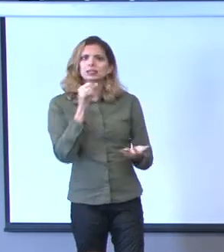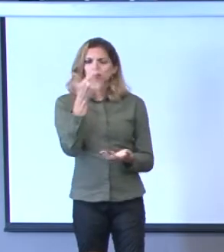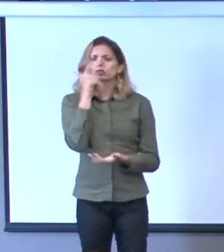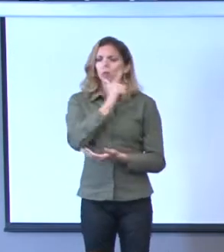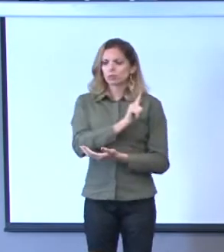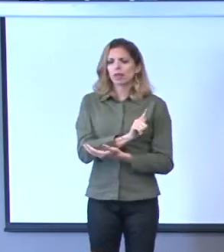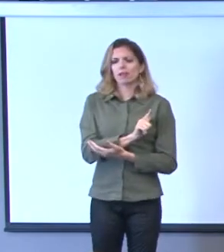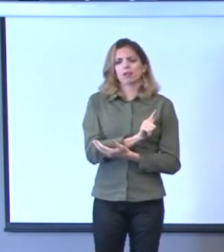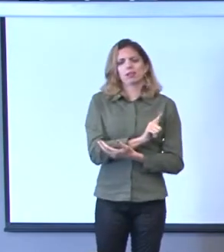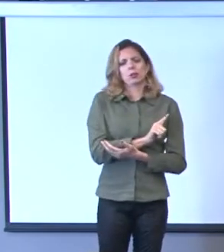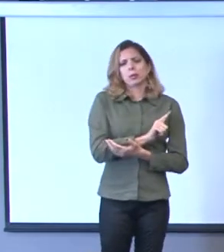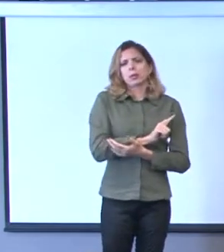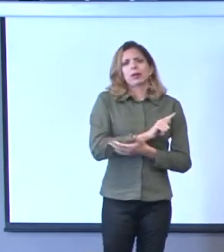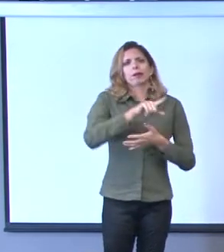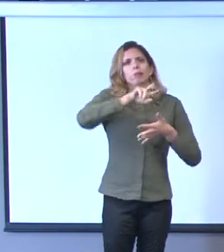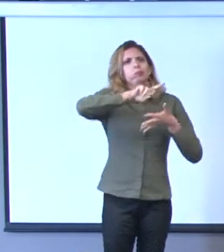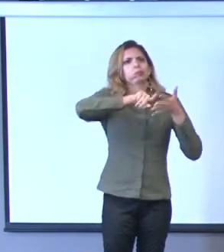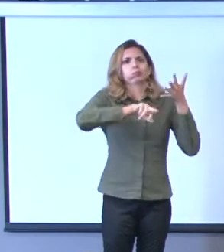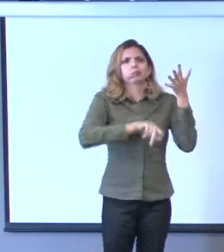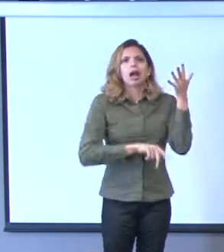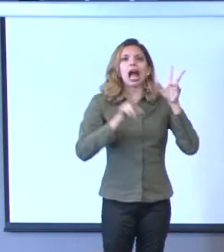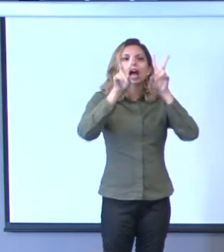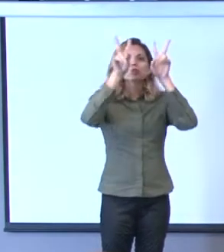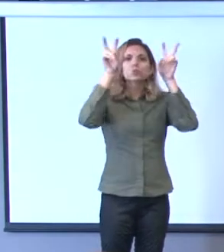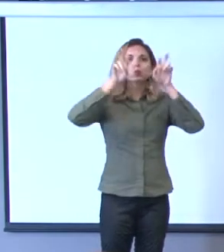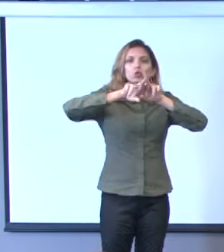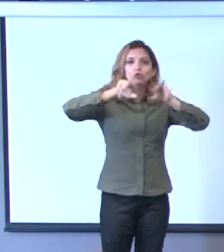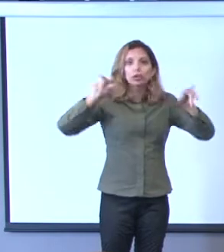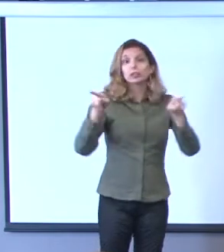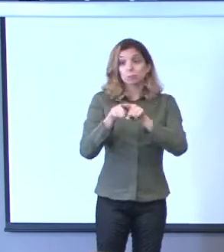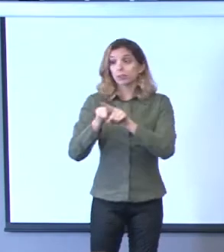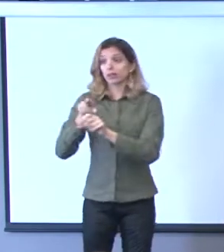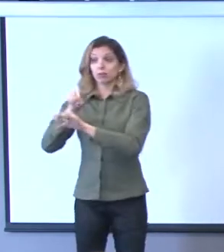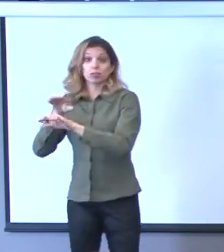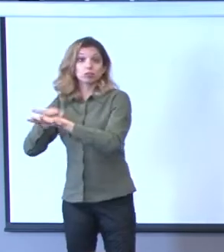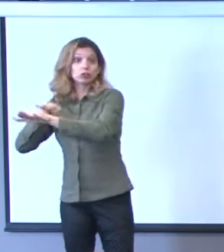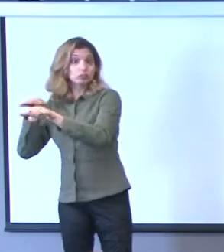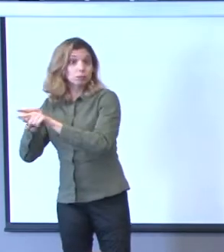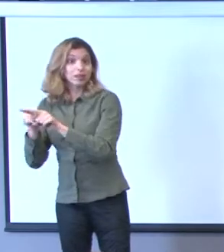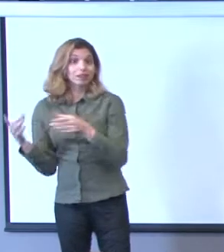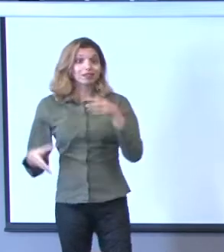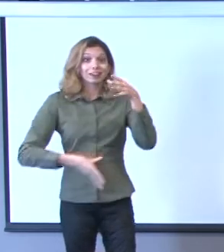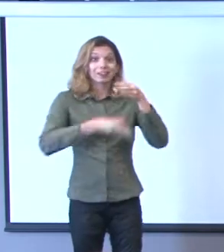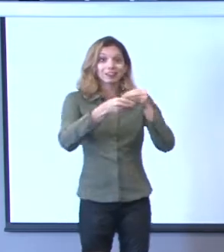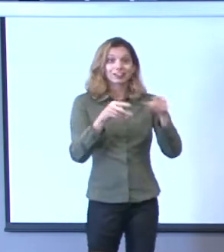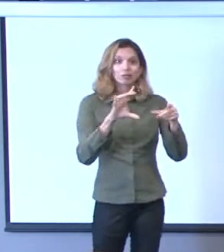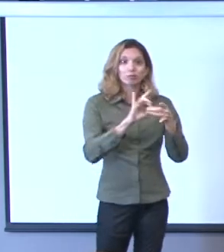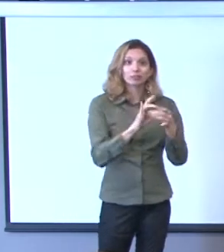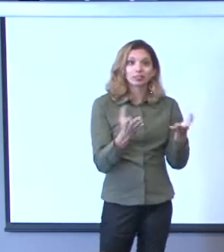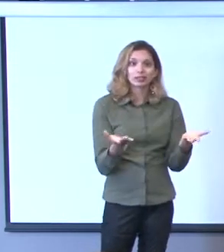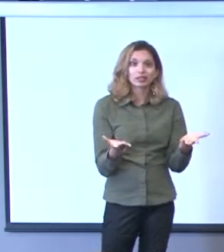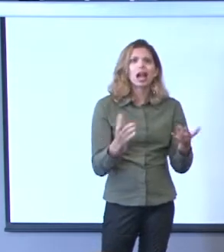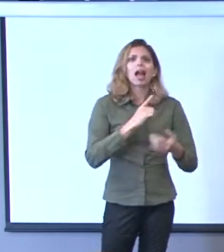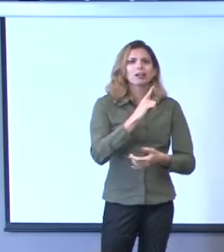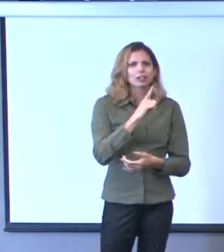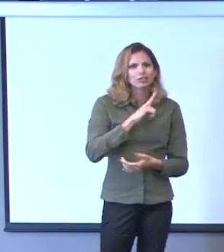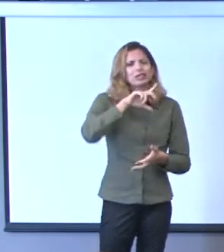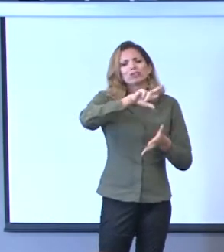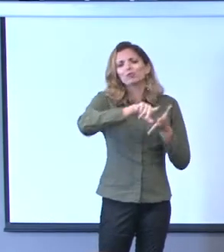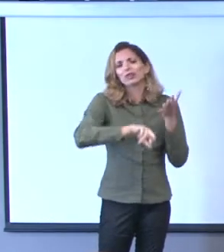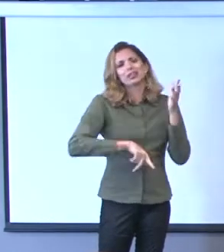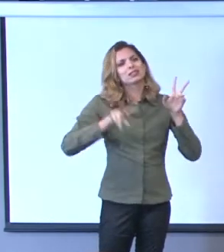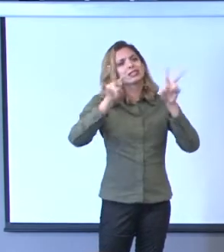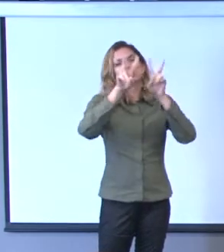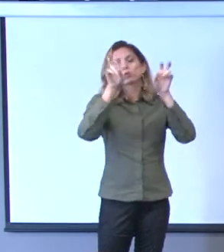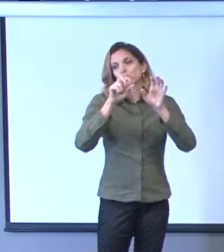inserir matérias transversais, a inclusão ela entra como transversal também e se faz parte disso. A gente tem uma diversidade de